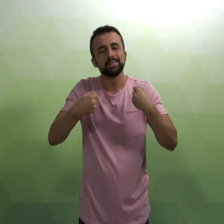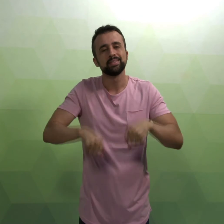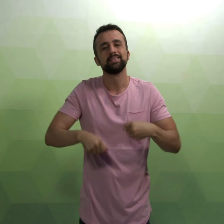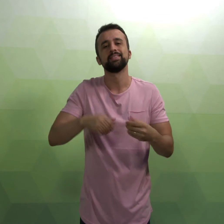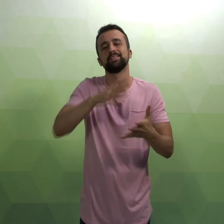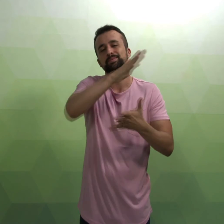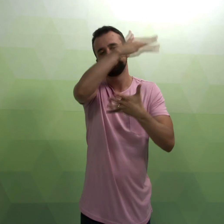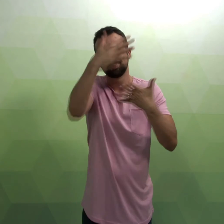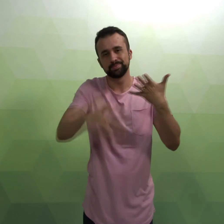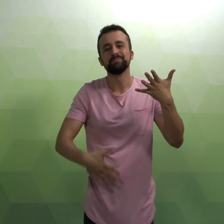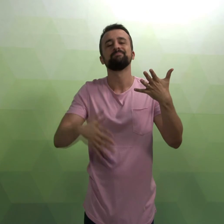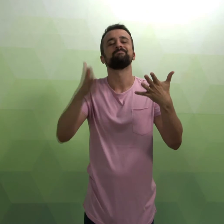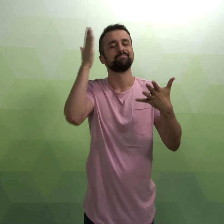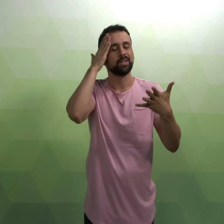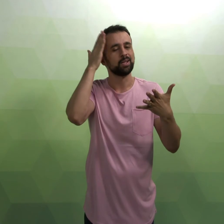precisam saber Libras.